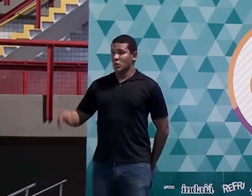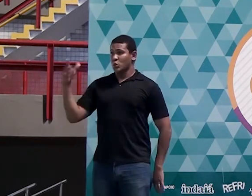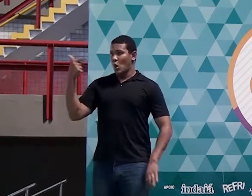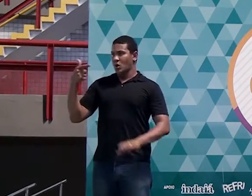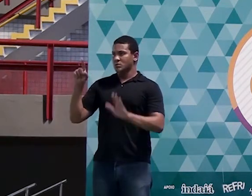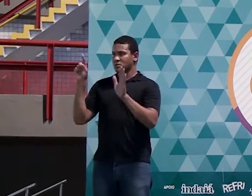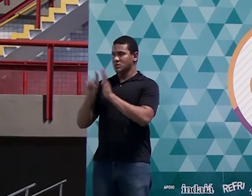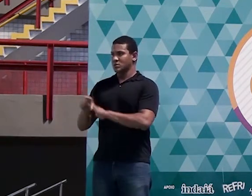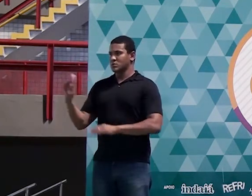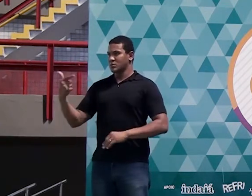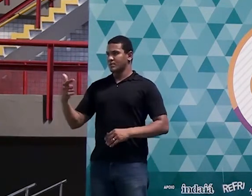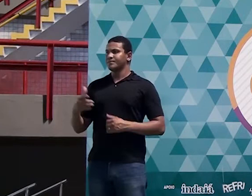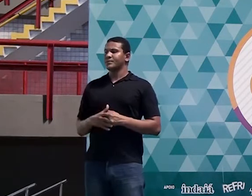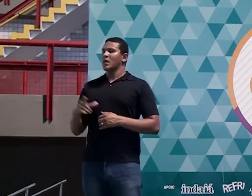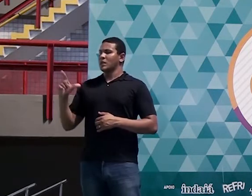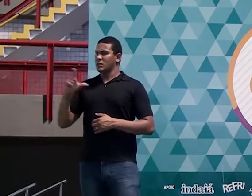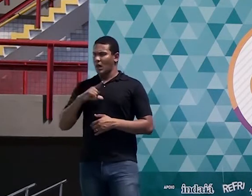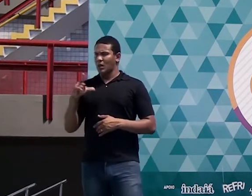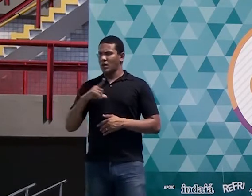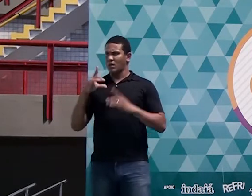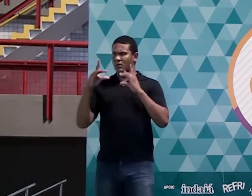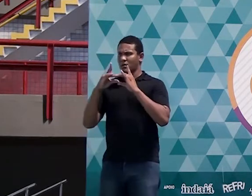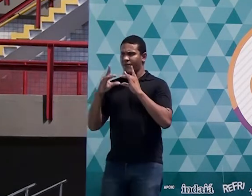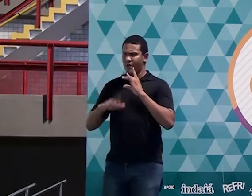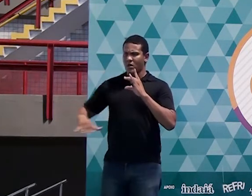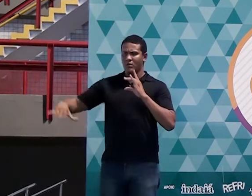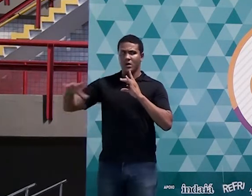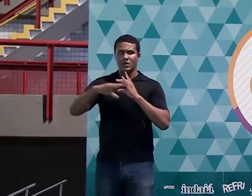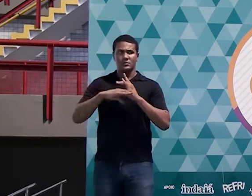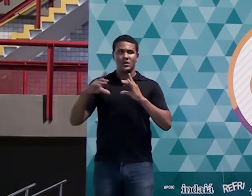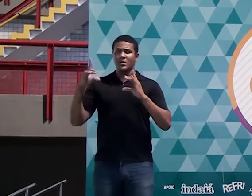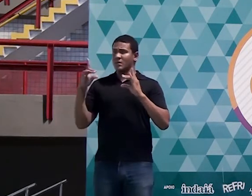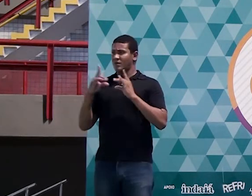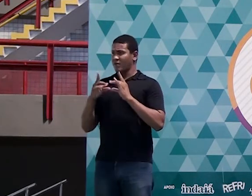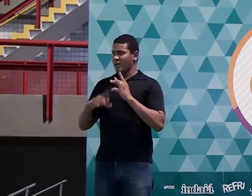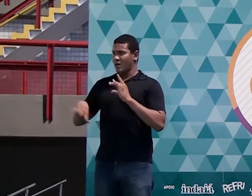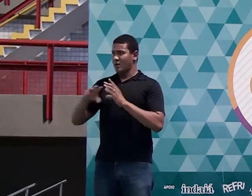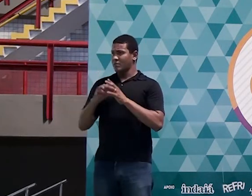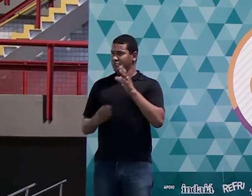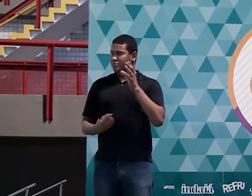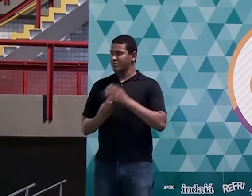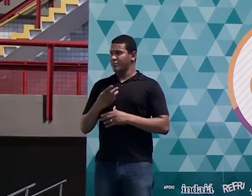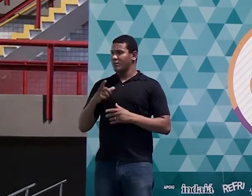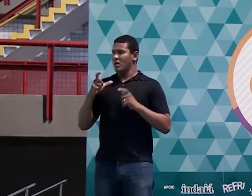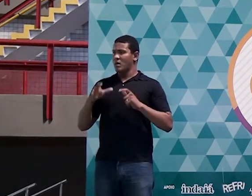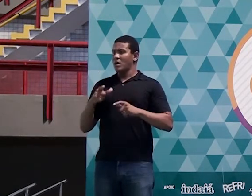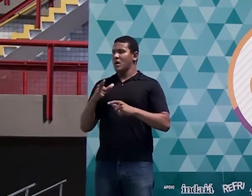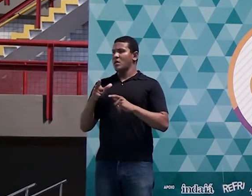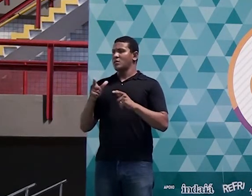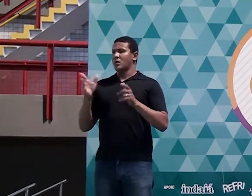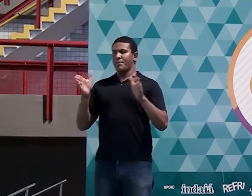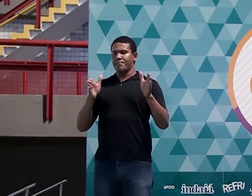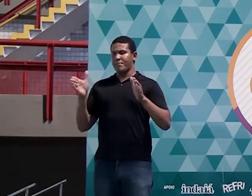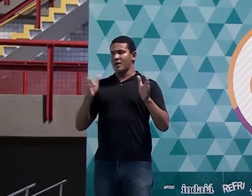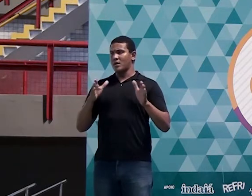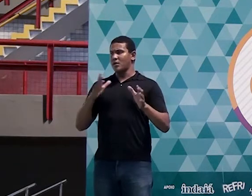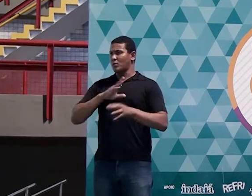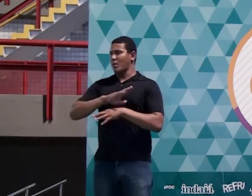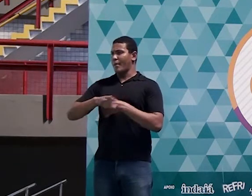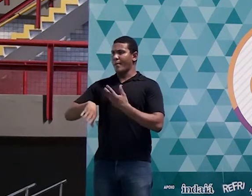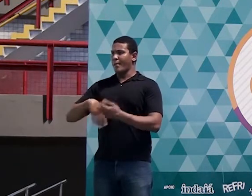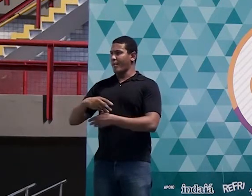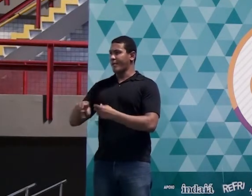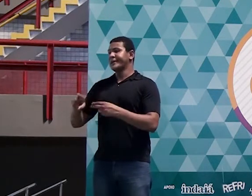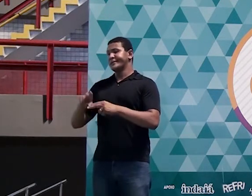O feudalismo medieval nasceu no seio de uma época infinitamente perturbada. Em certa medida, ele nasceu dessas